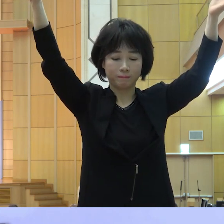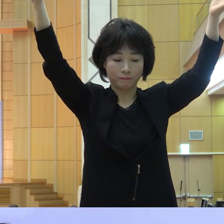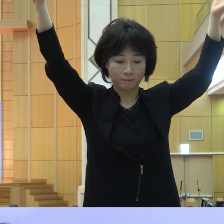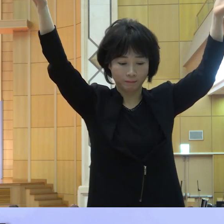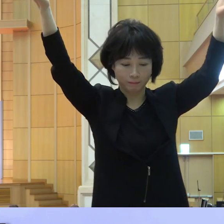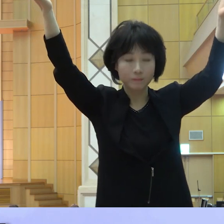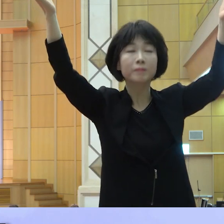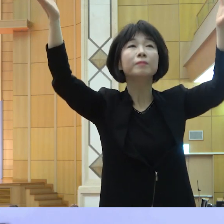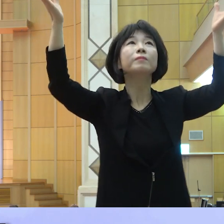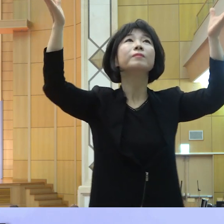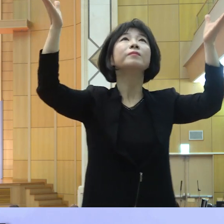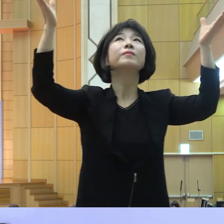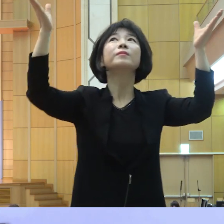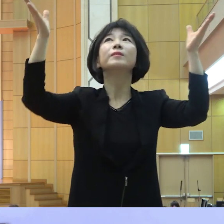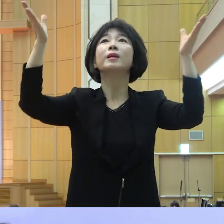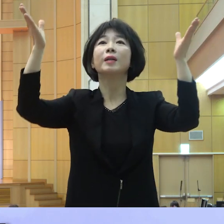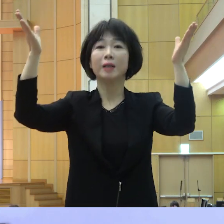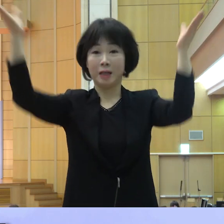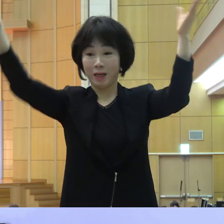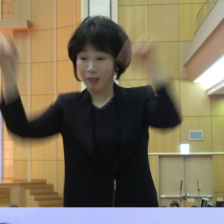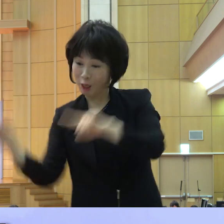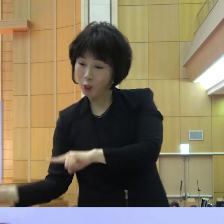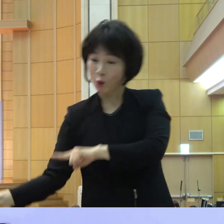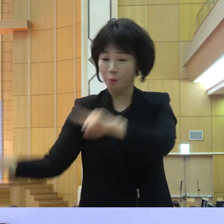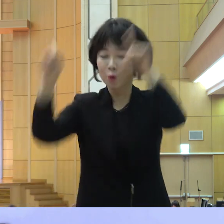부흥의 불길 타오르게 하소서.